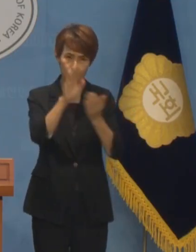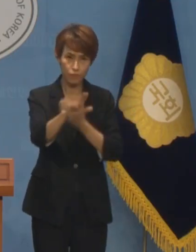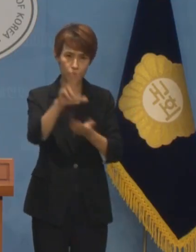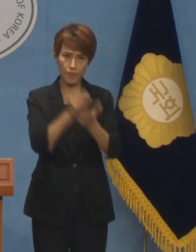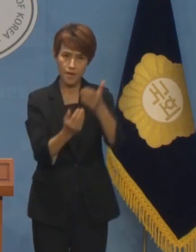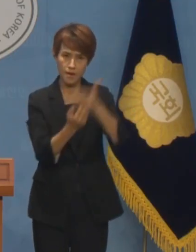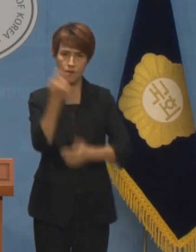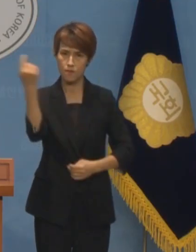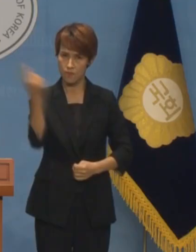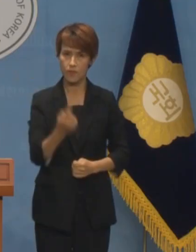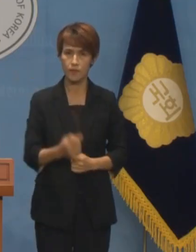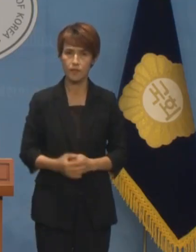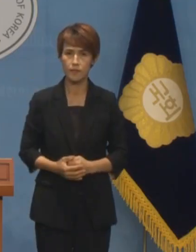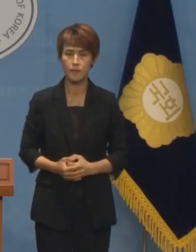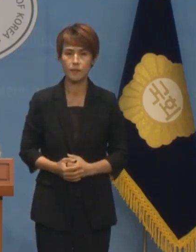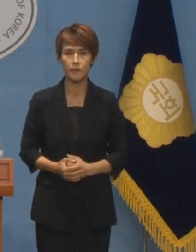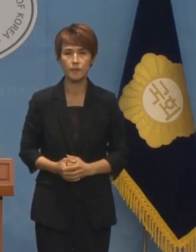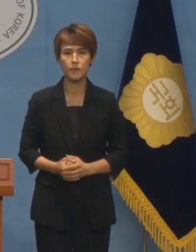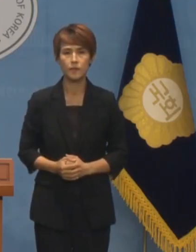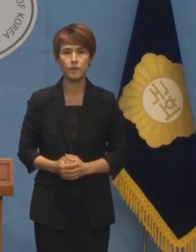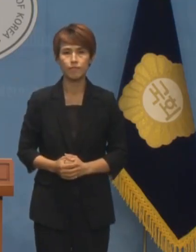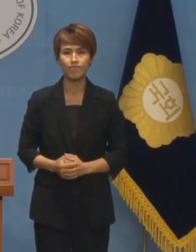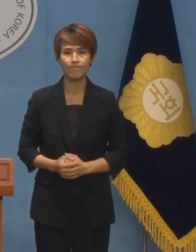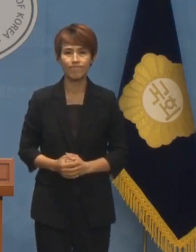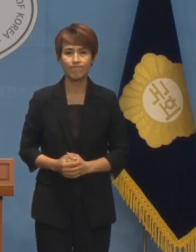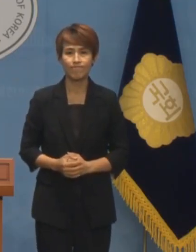돌아갈 것입니다.